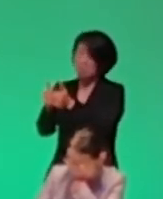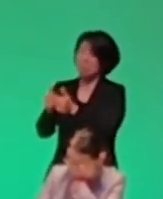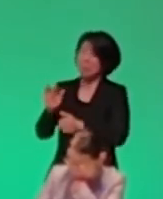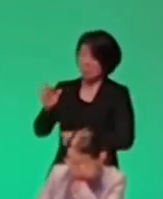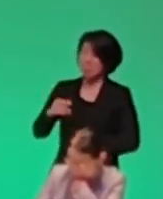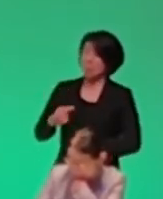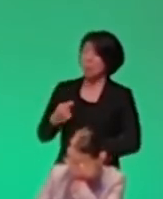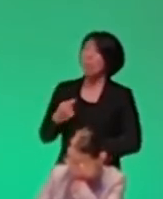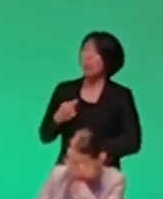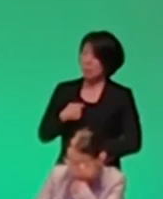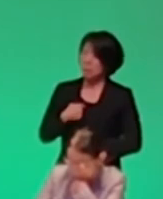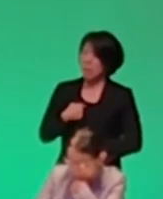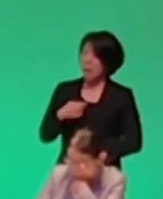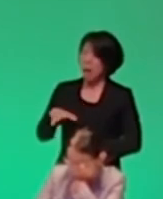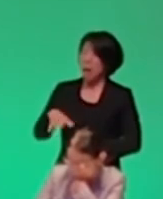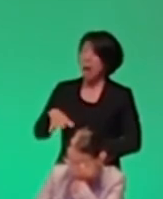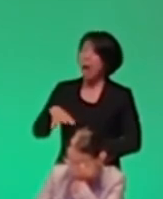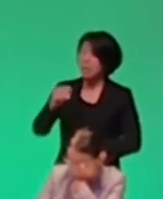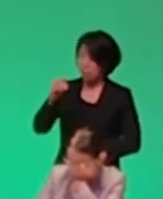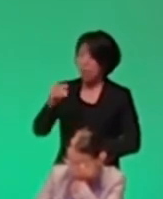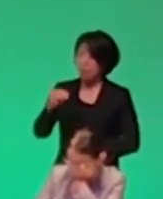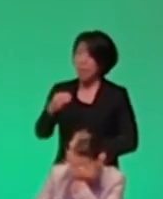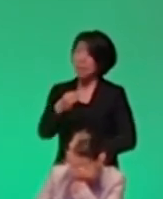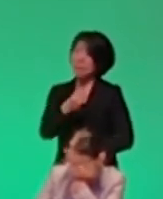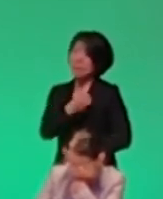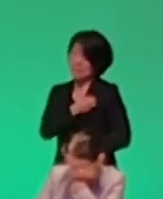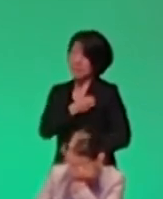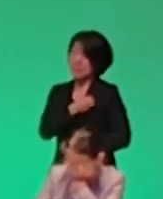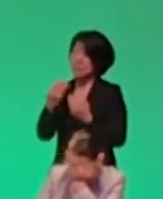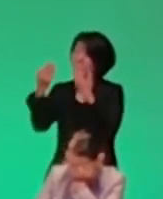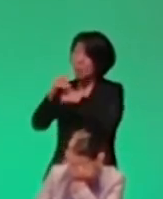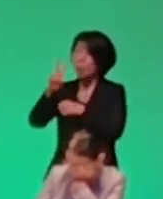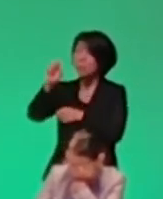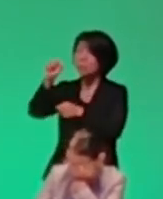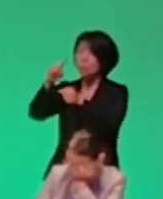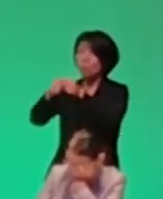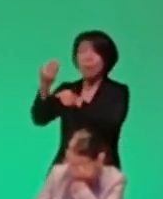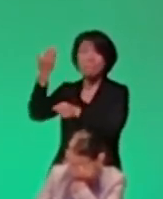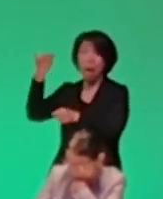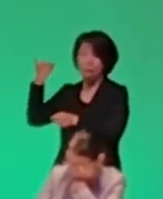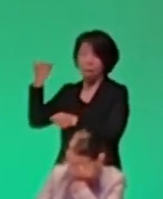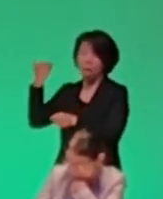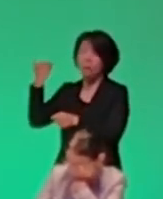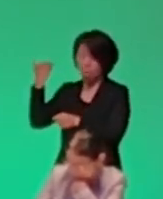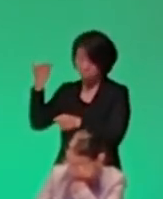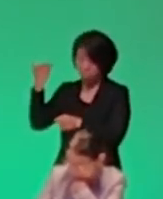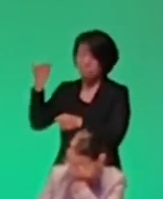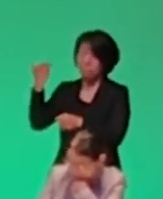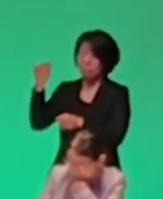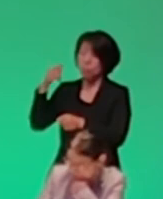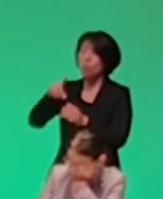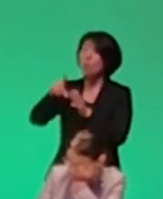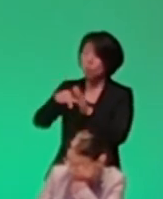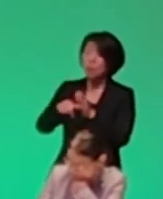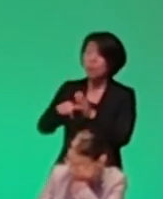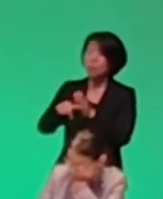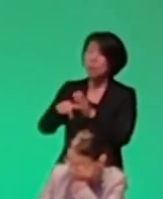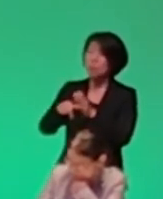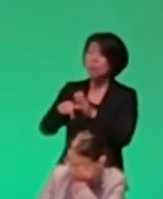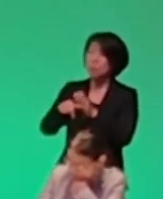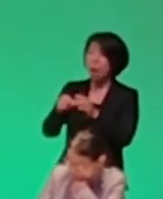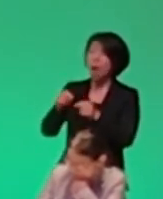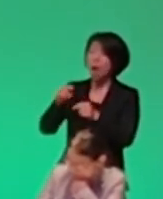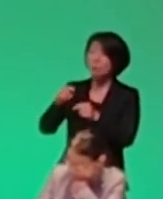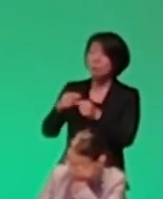私が、最初に議員になったのは25年前で、その時は遡ること15